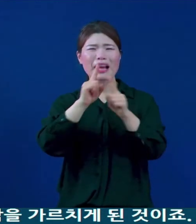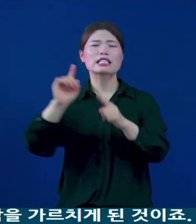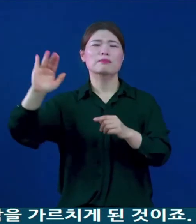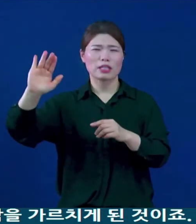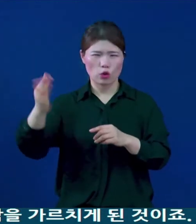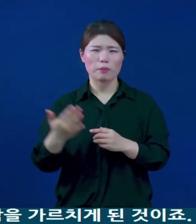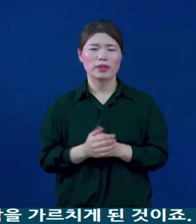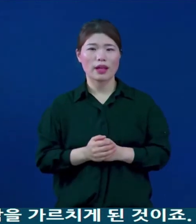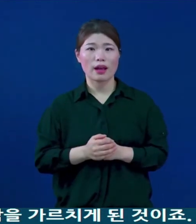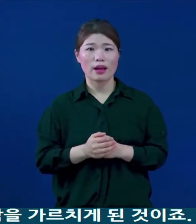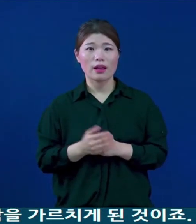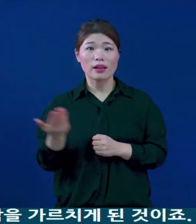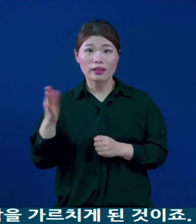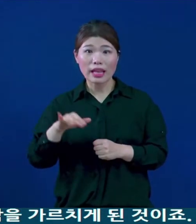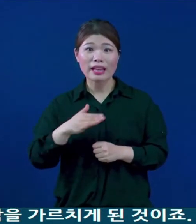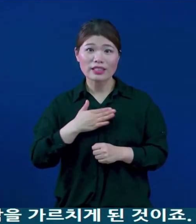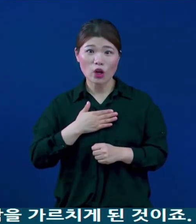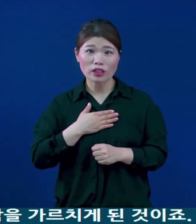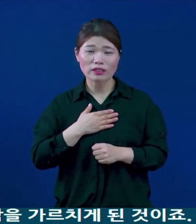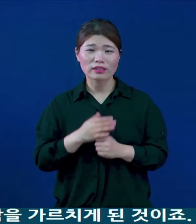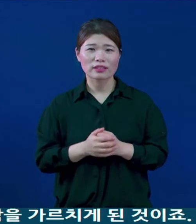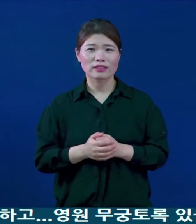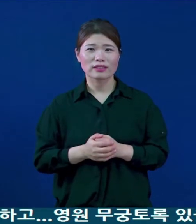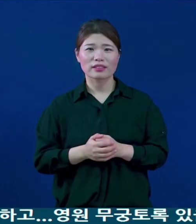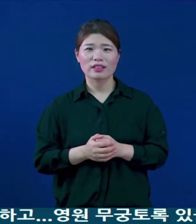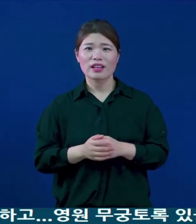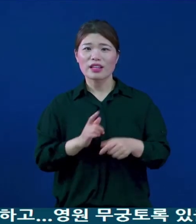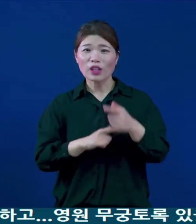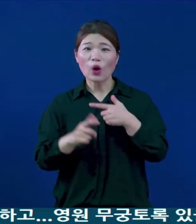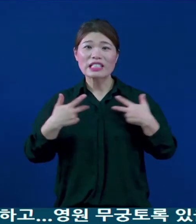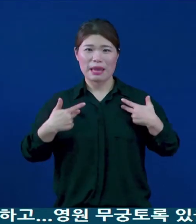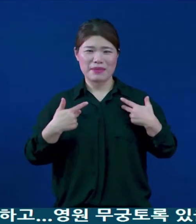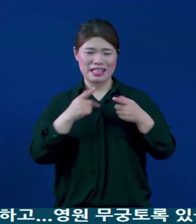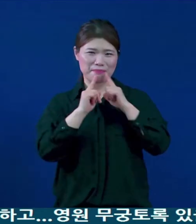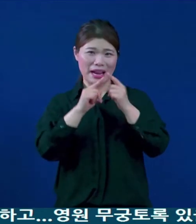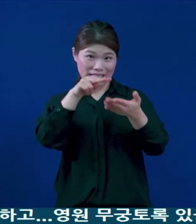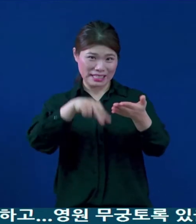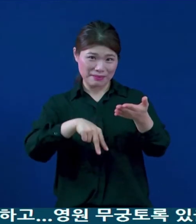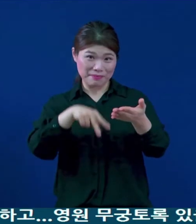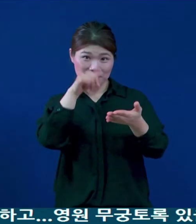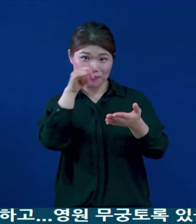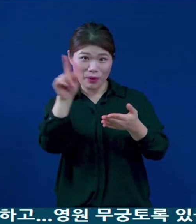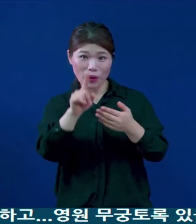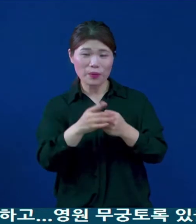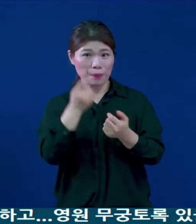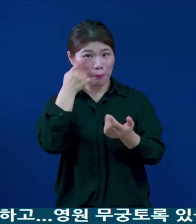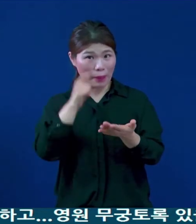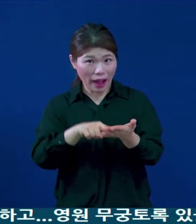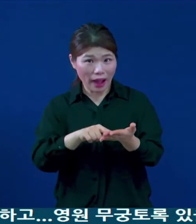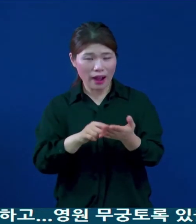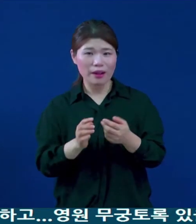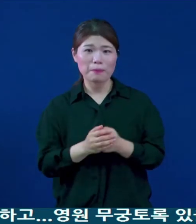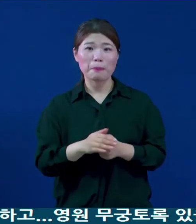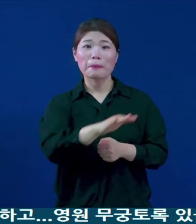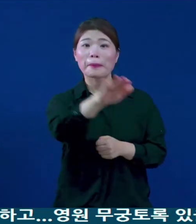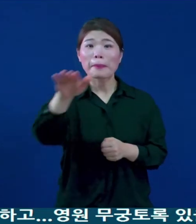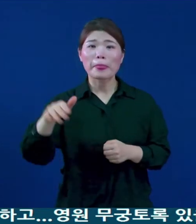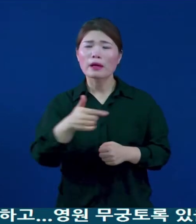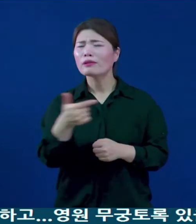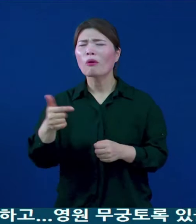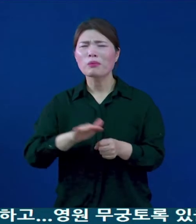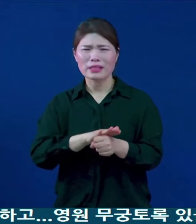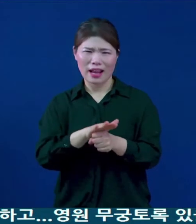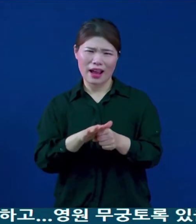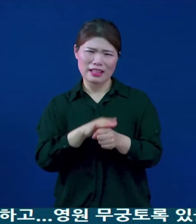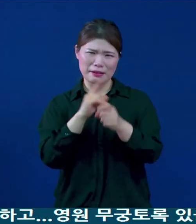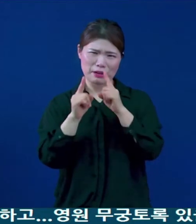저는 성경에서 더 재미있는 구절들을 발견해요. 어떤 거냐면 우리가 너무 사랑하는 구절들인데